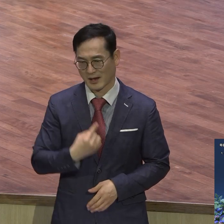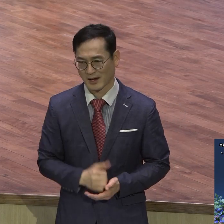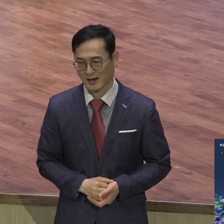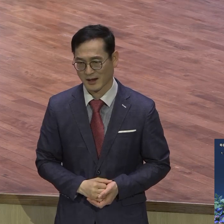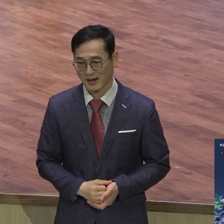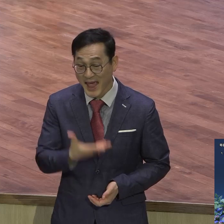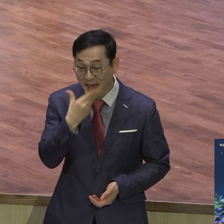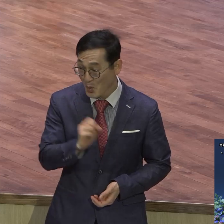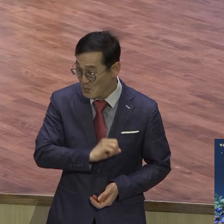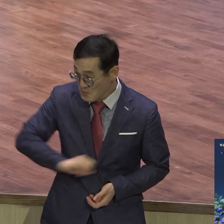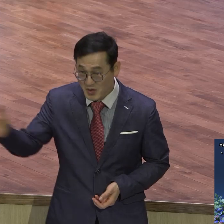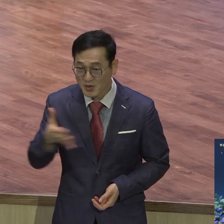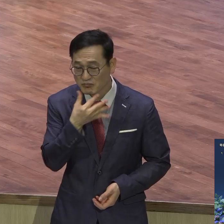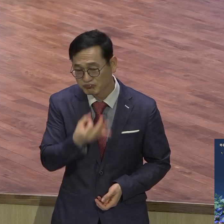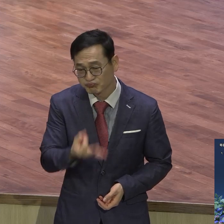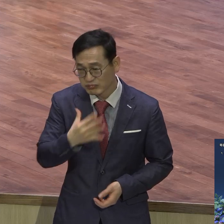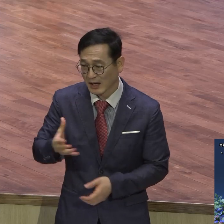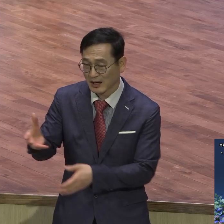불행을 잡아당기는 사람이오